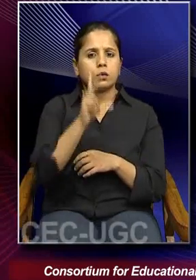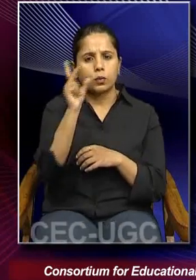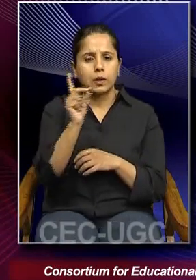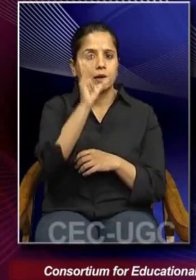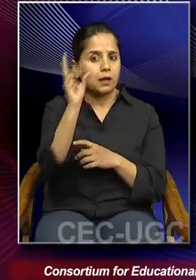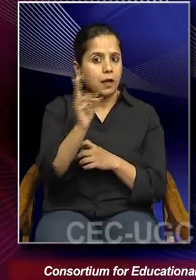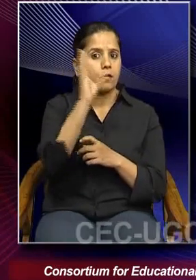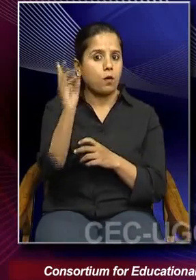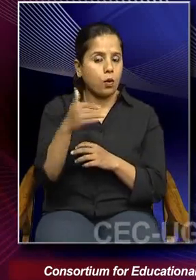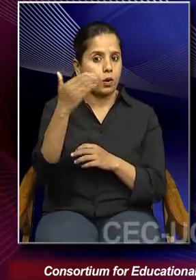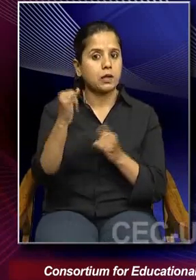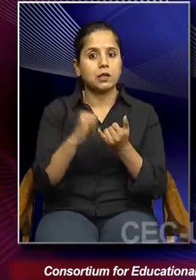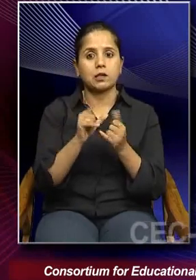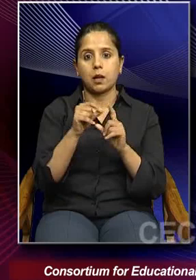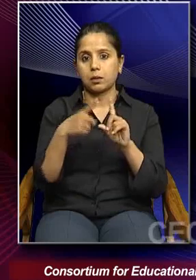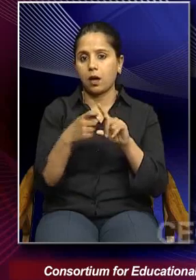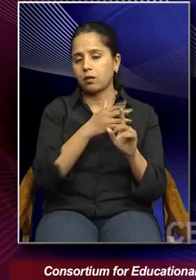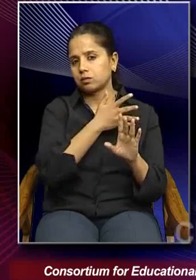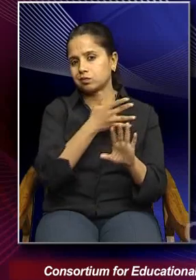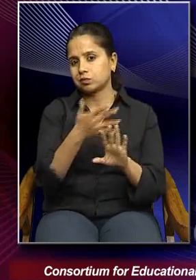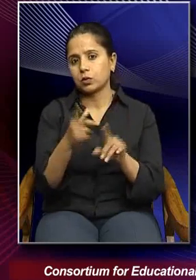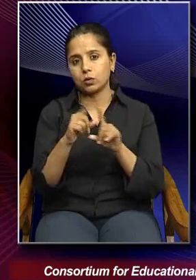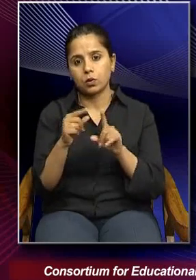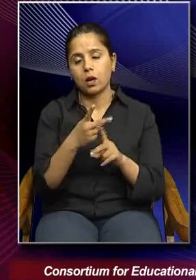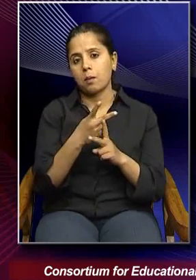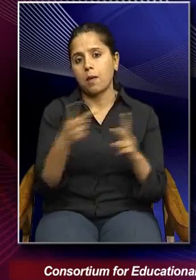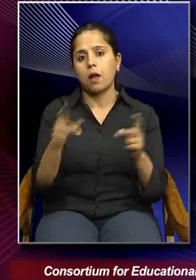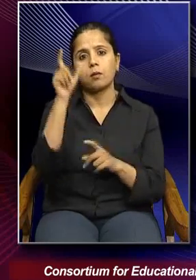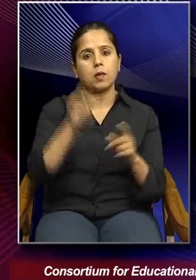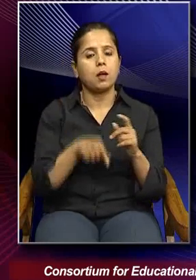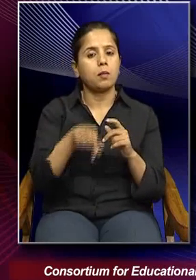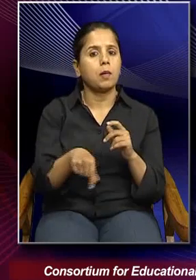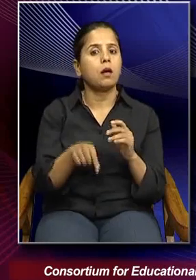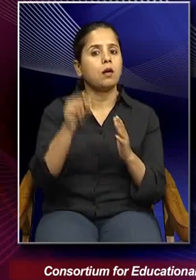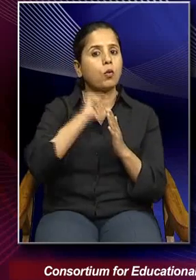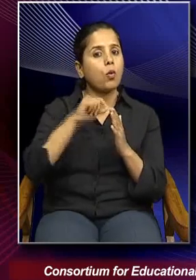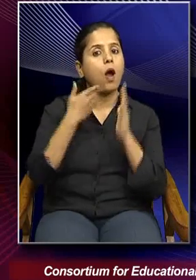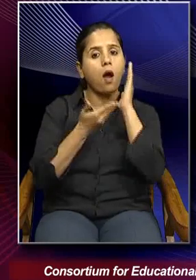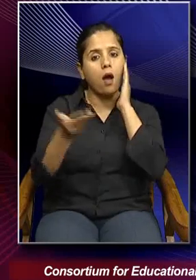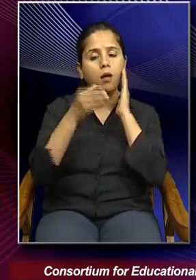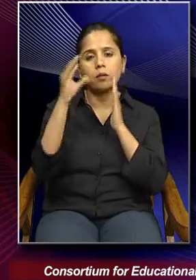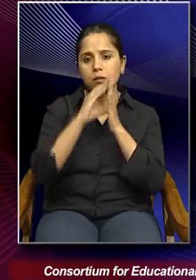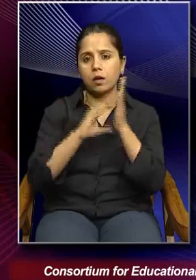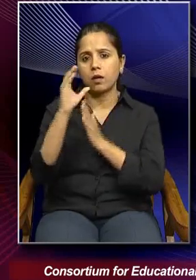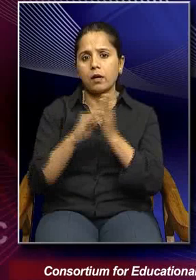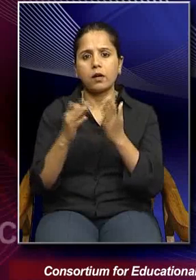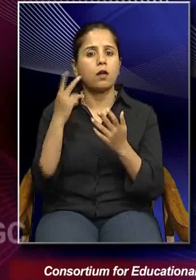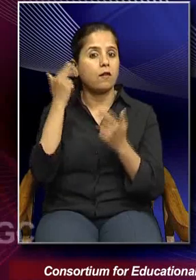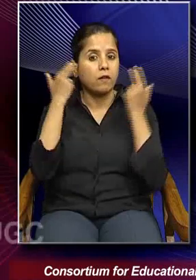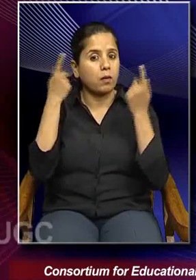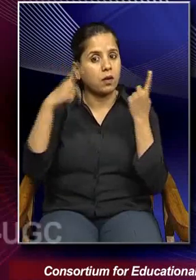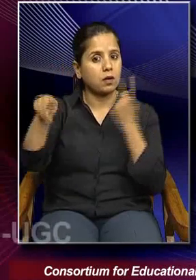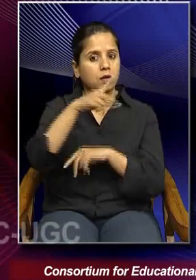और चौथ सप्तक की यात्रा अनेक कवियों को प्रतिष्ठित करने में रचनात्मक भूमिका निभाती